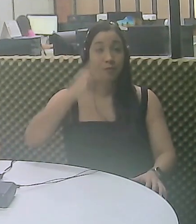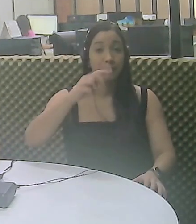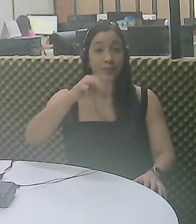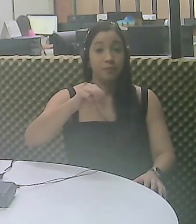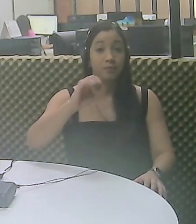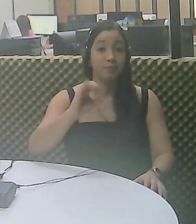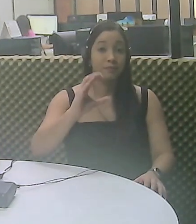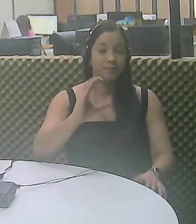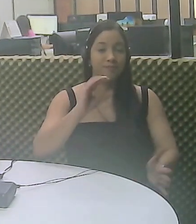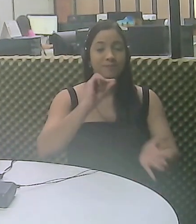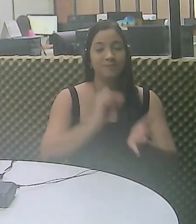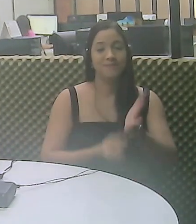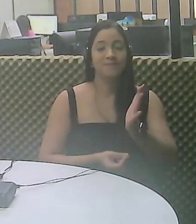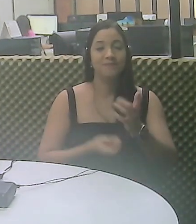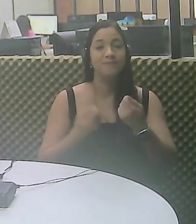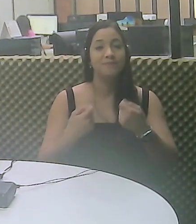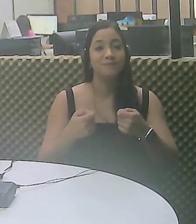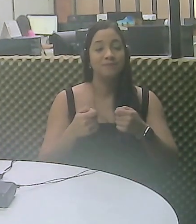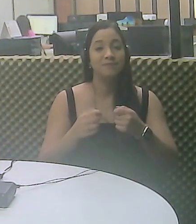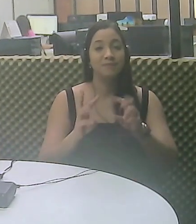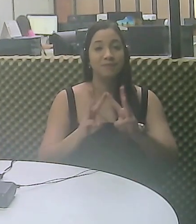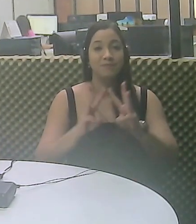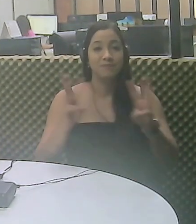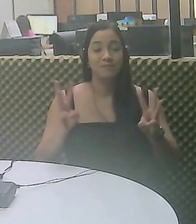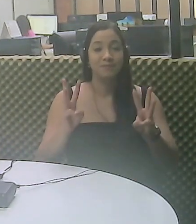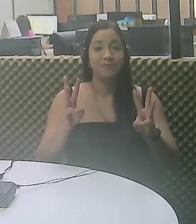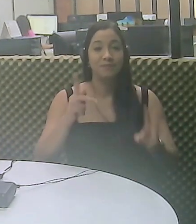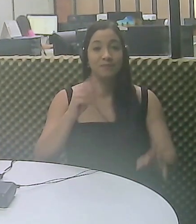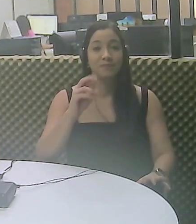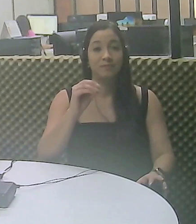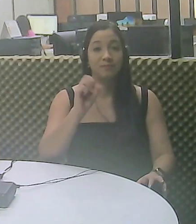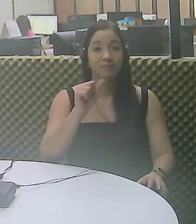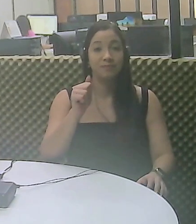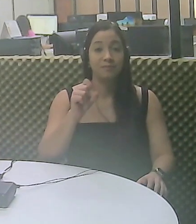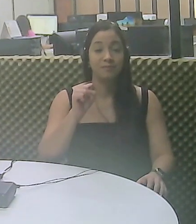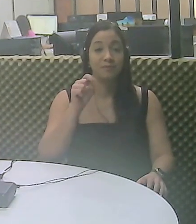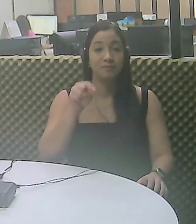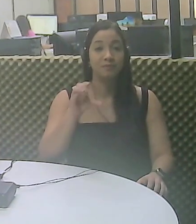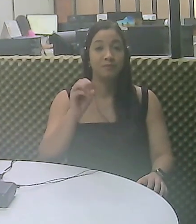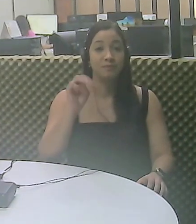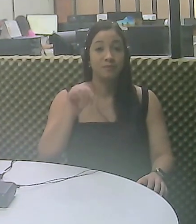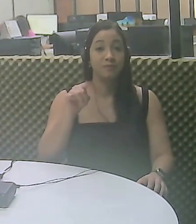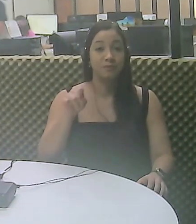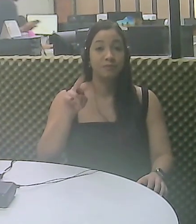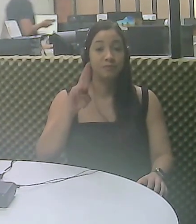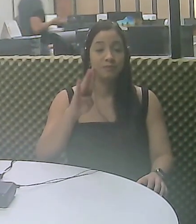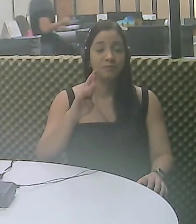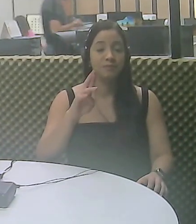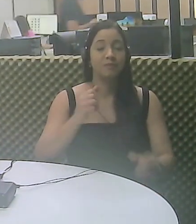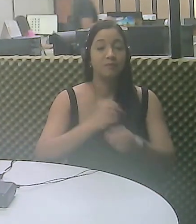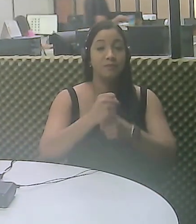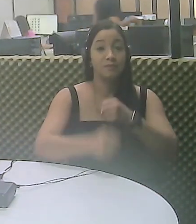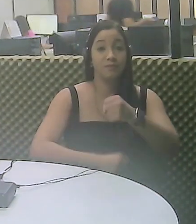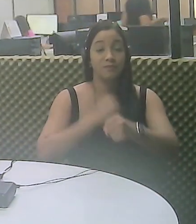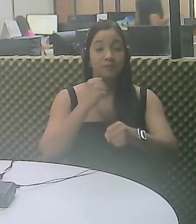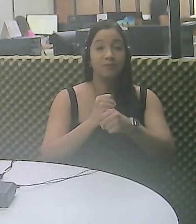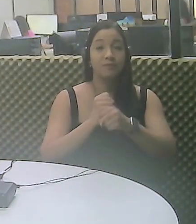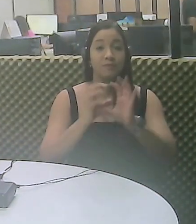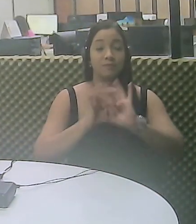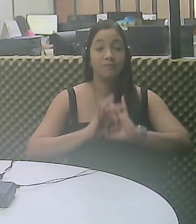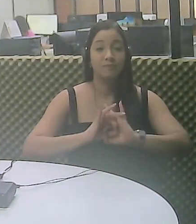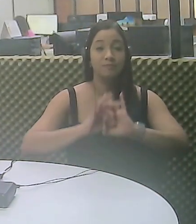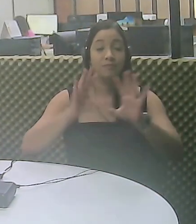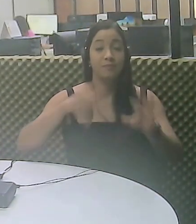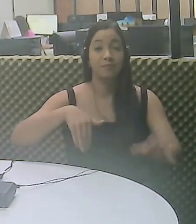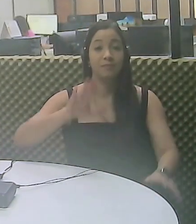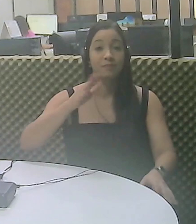PMIC. As inscrições são feitas via plataforma do prosas.com.br. Para o próximo ano, serão